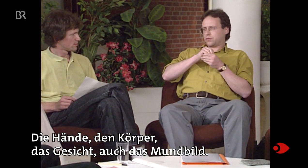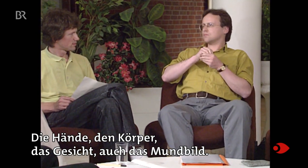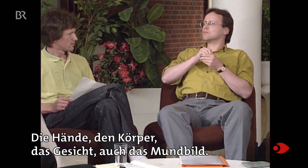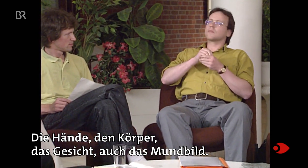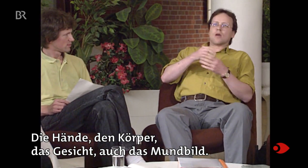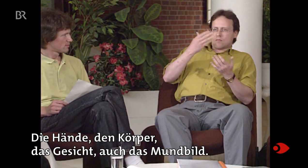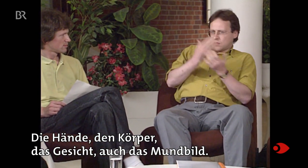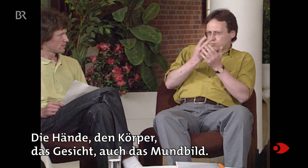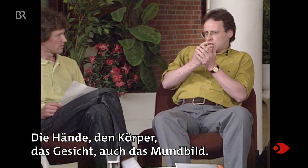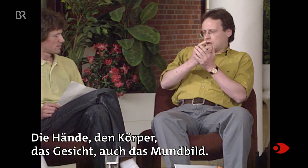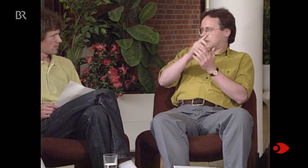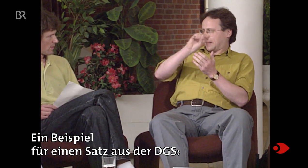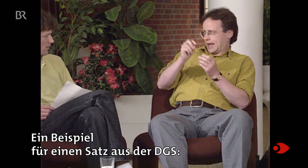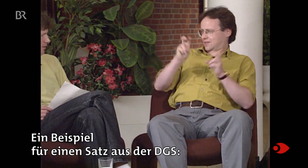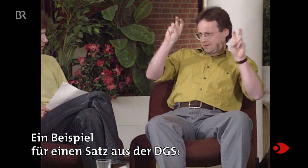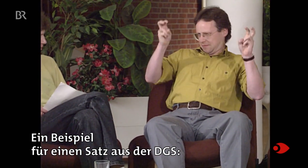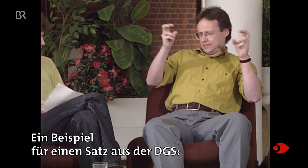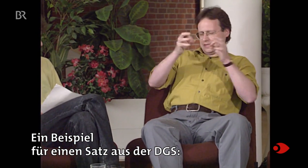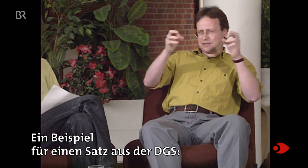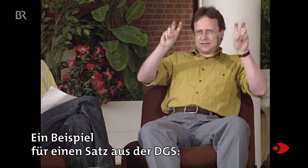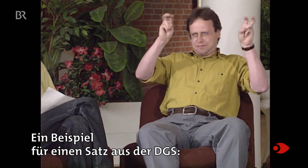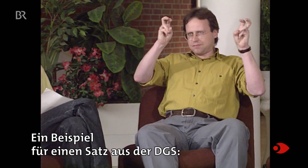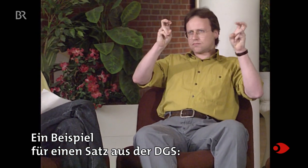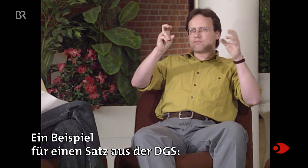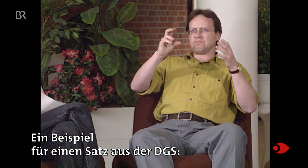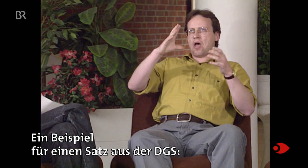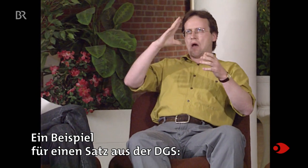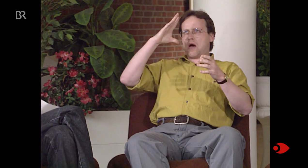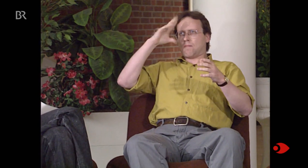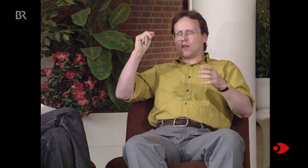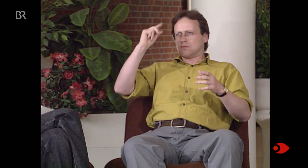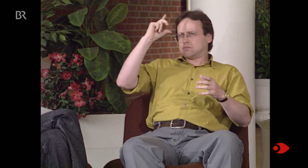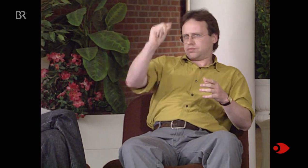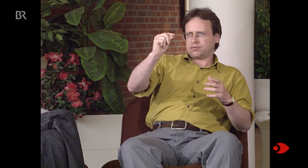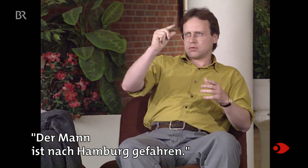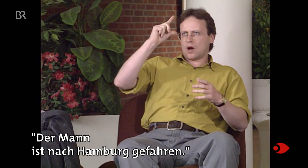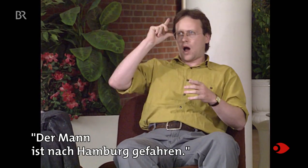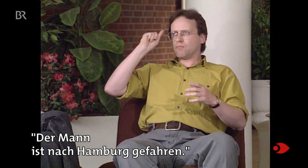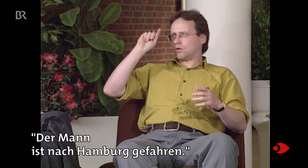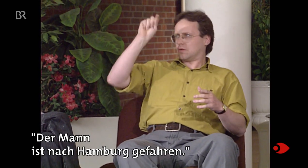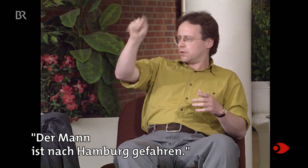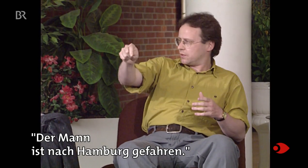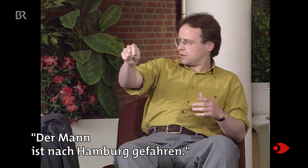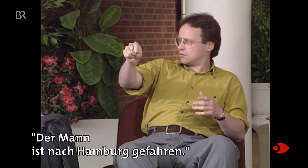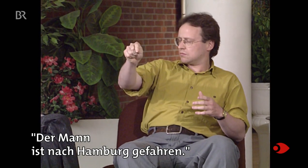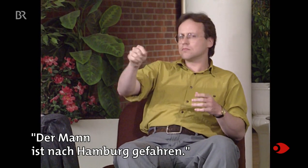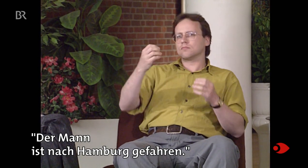auch das Mundbild. Ein Beispiel für einen Satz aus der DGS. Der Mann ist nach Hamburg gefahren.